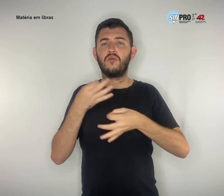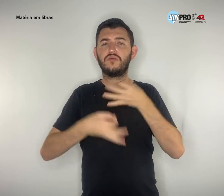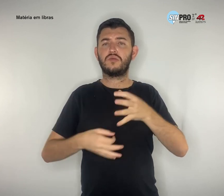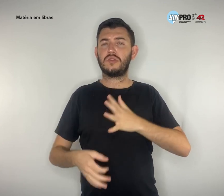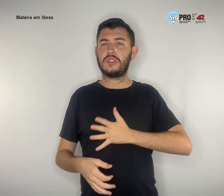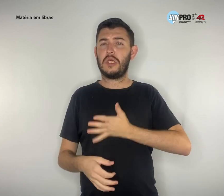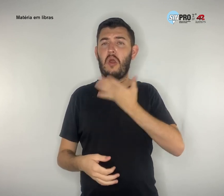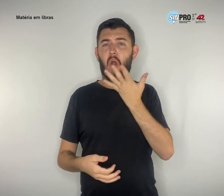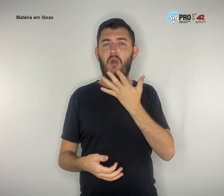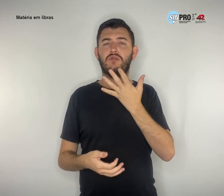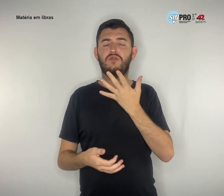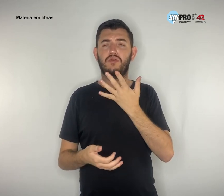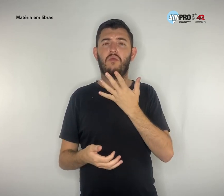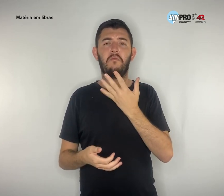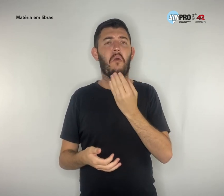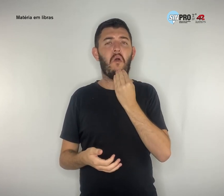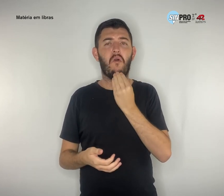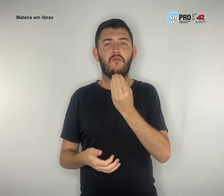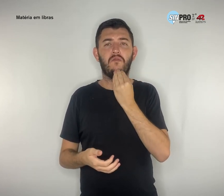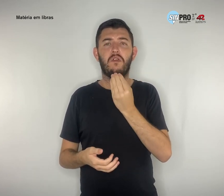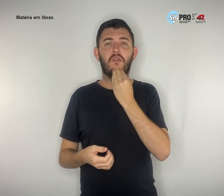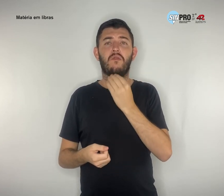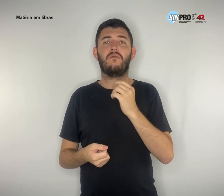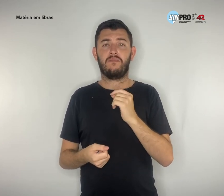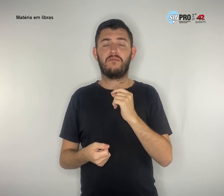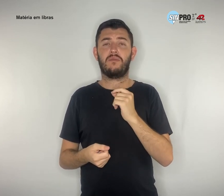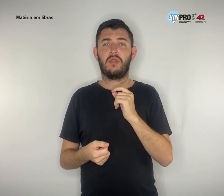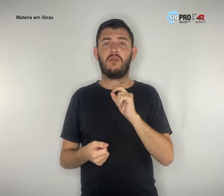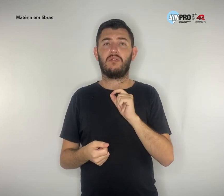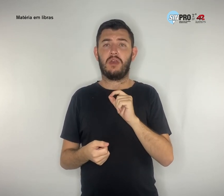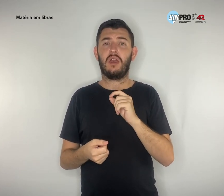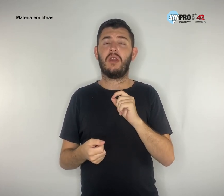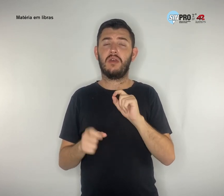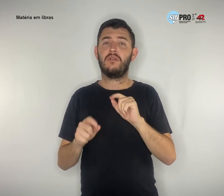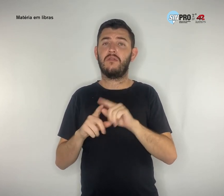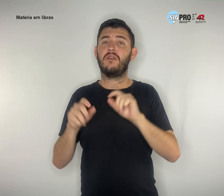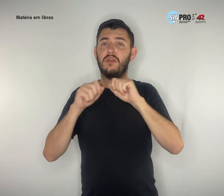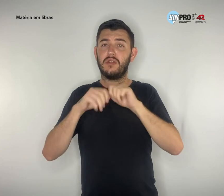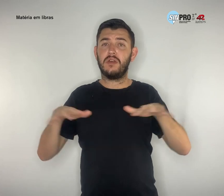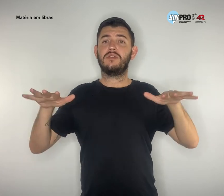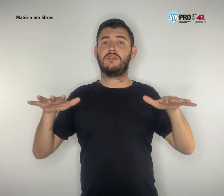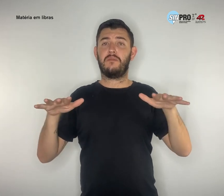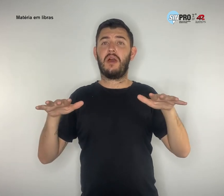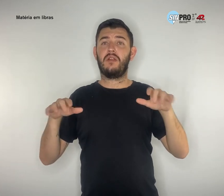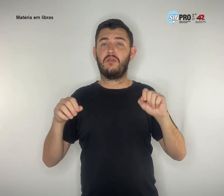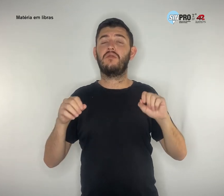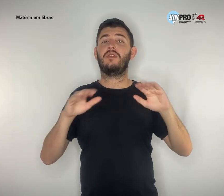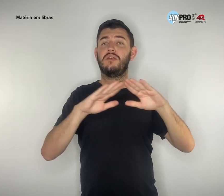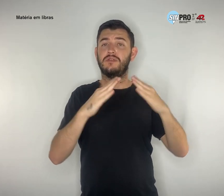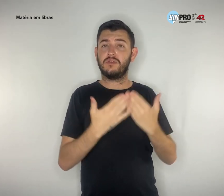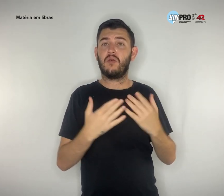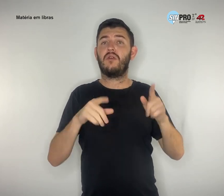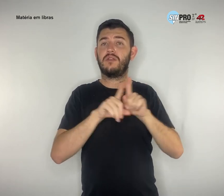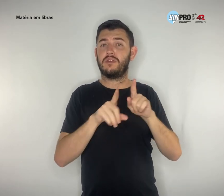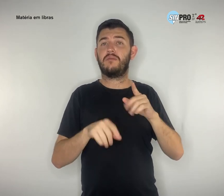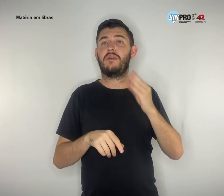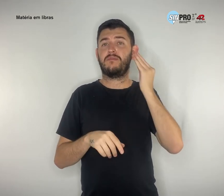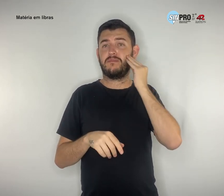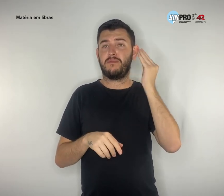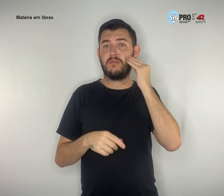obviamente, rescaldou também na escola. Porque, se tem violência na escola, é porque